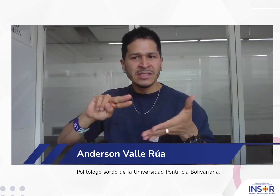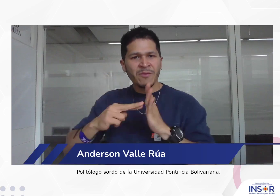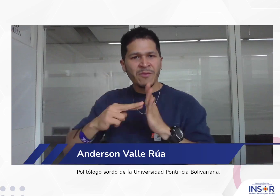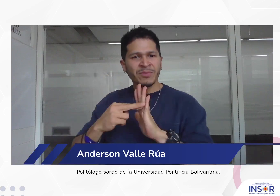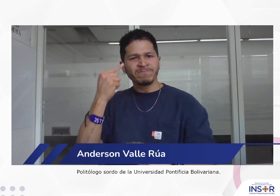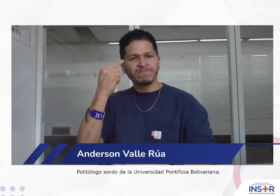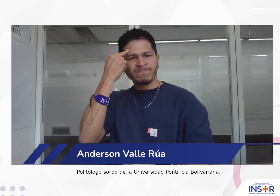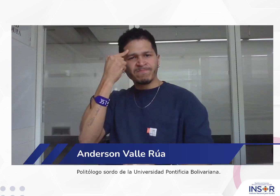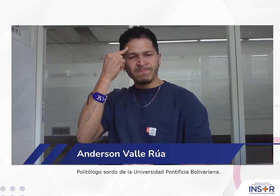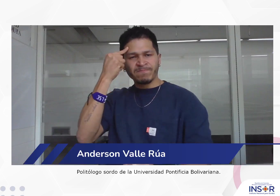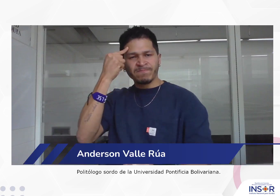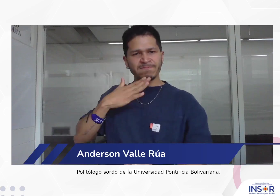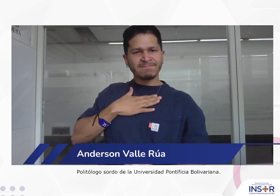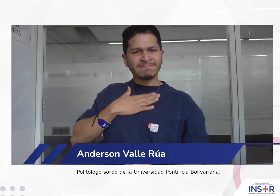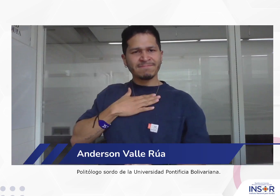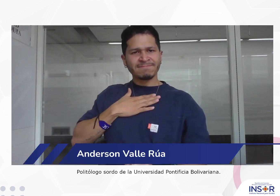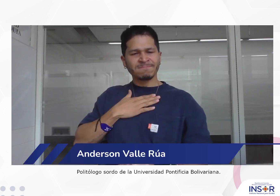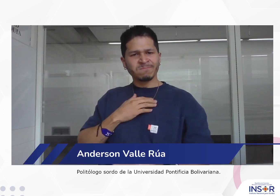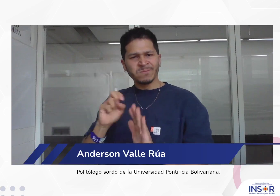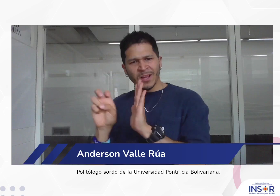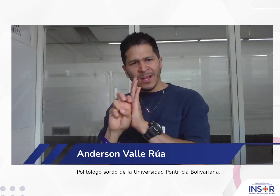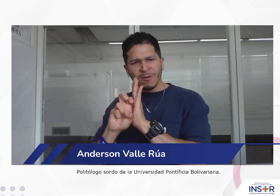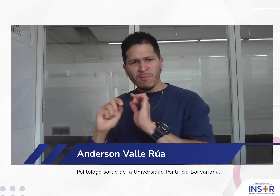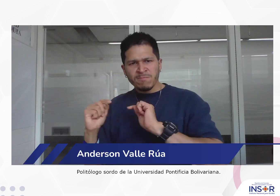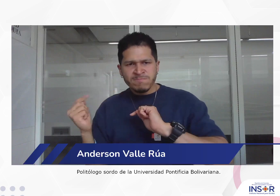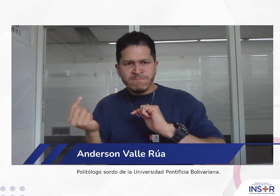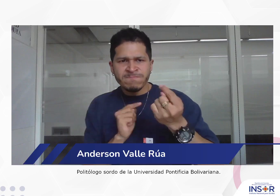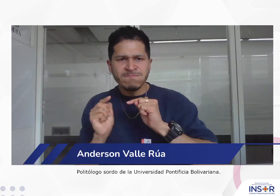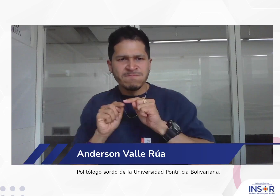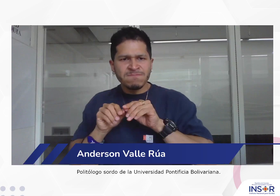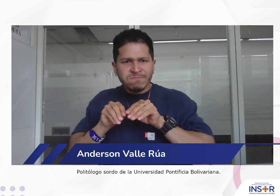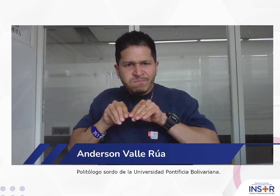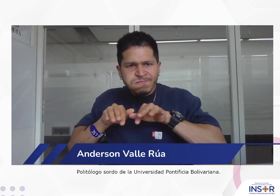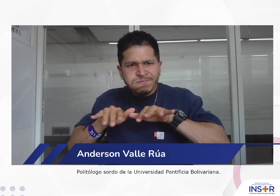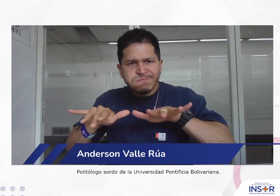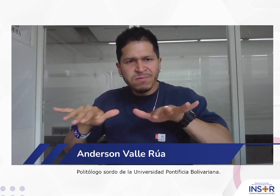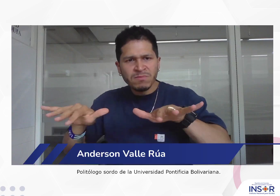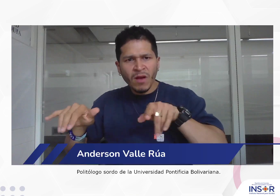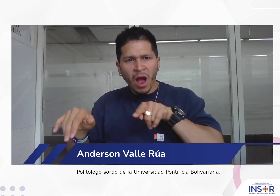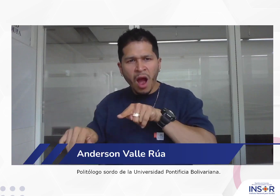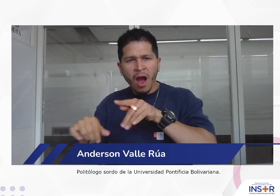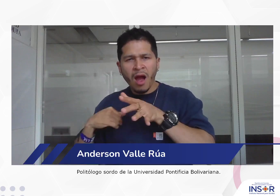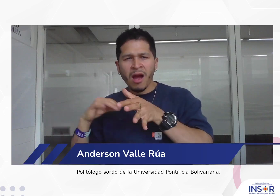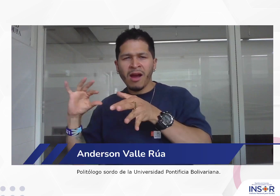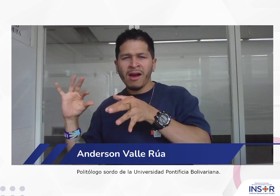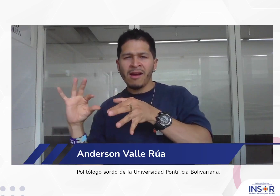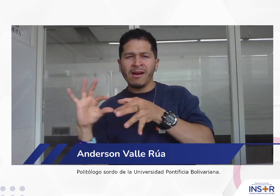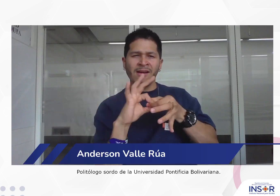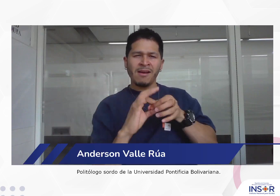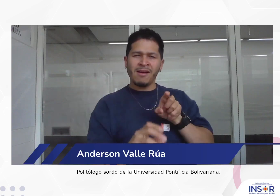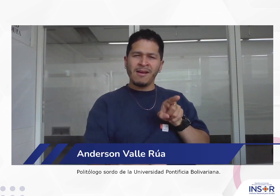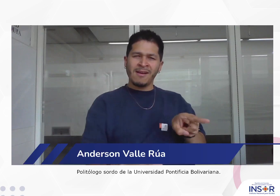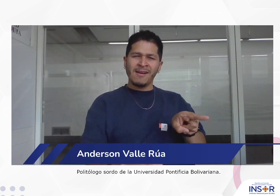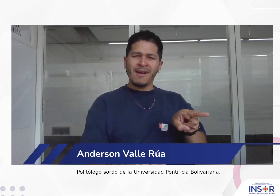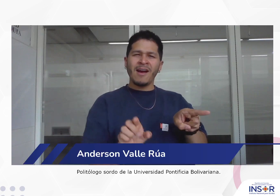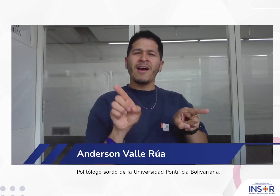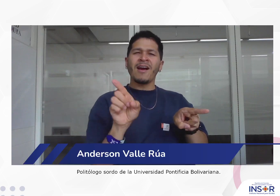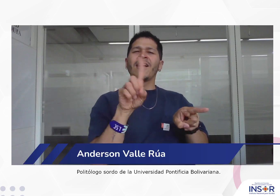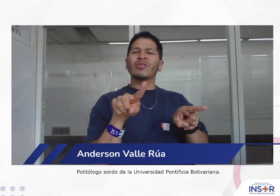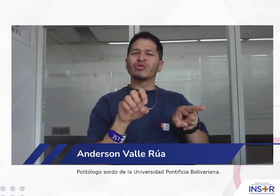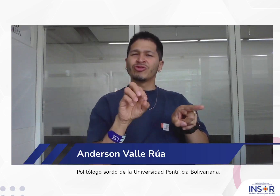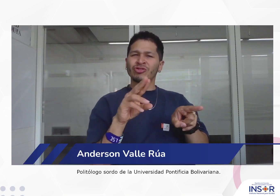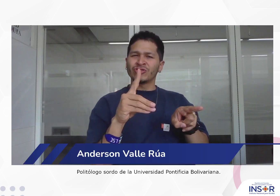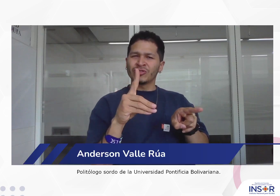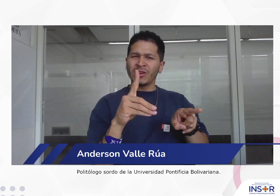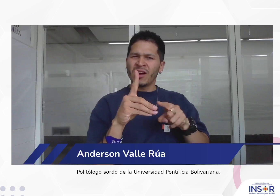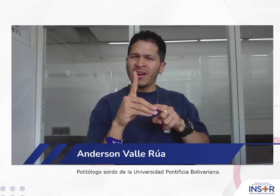para mí y sabemos que esta configuración de la palabra y su sufijo ismo pues se relaciona